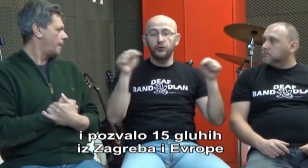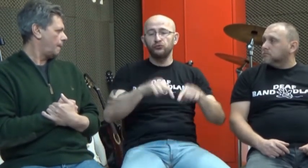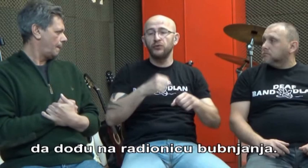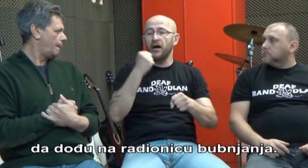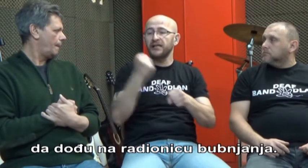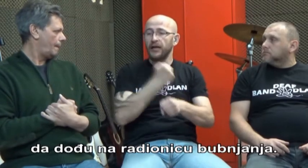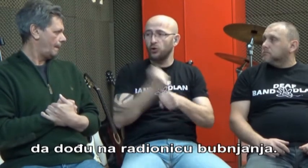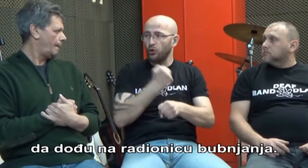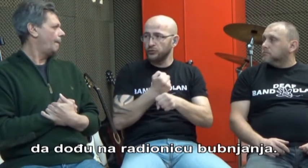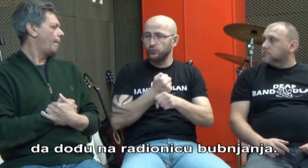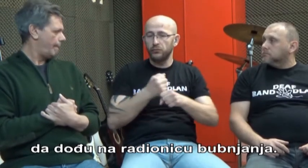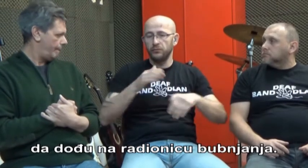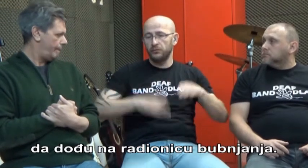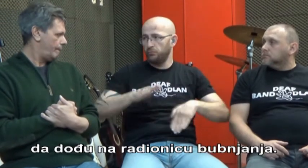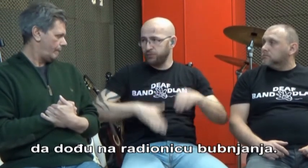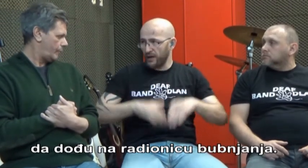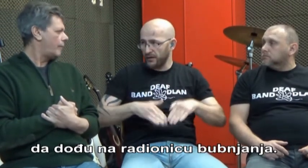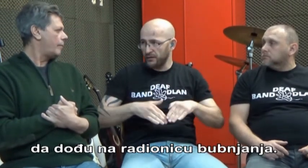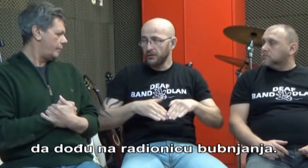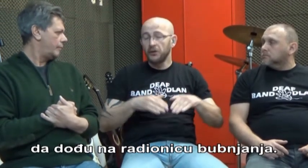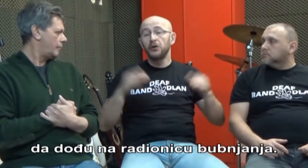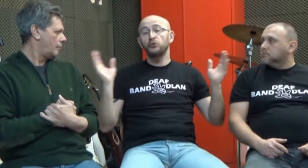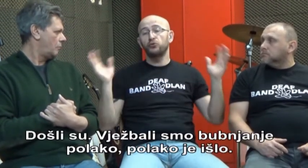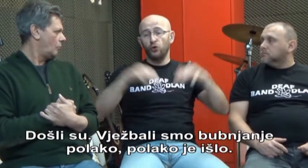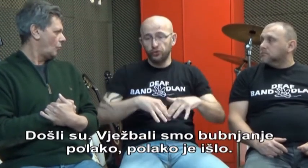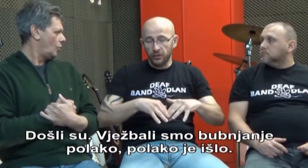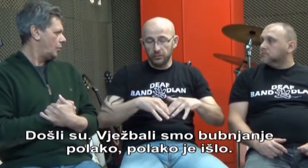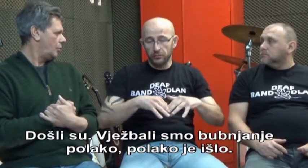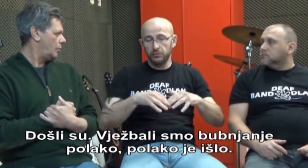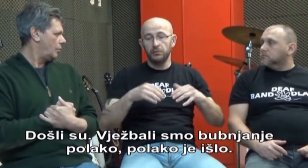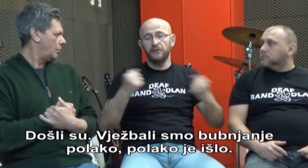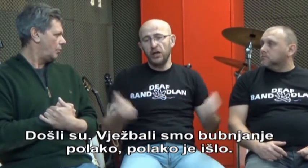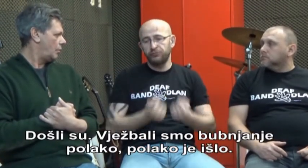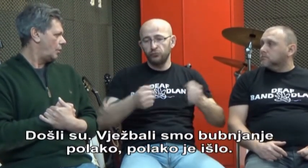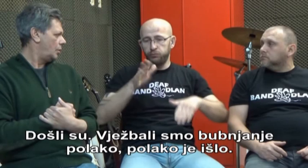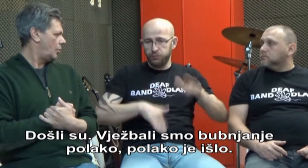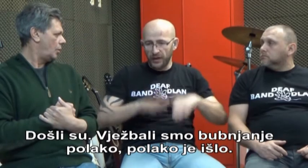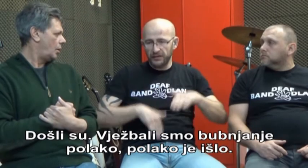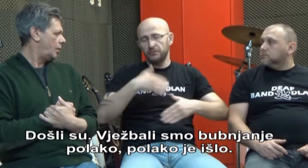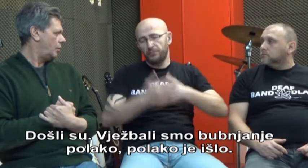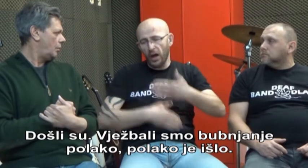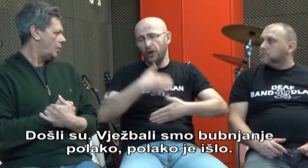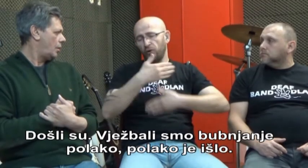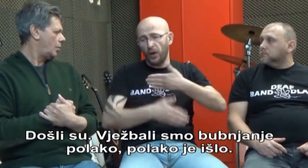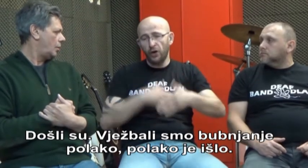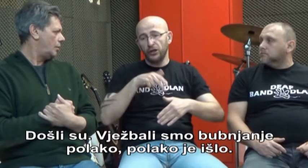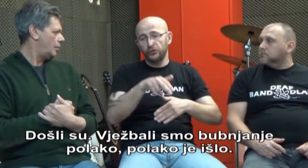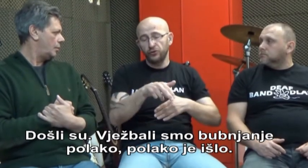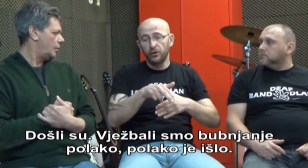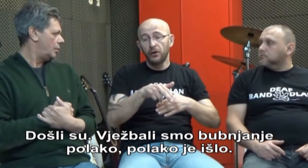na radionicu bubnjanja. Kako došli, jebat moj bubnjanje polako išlo.